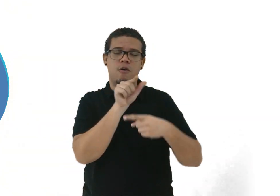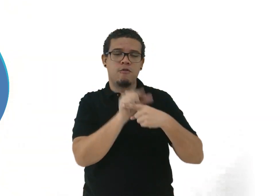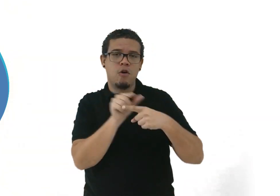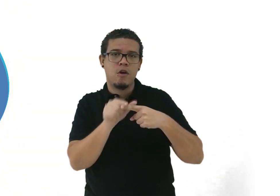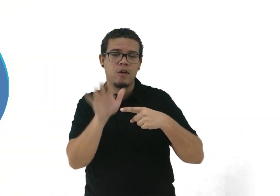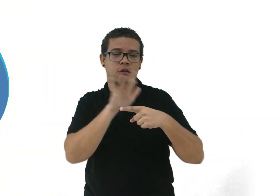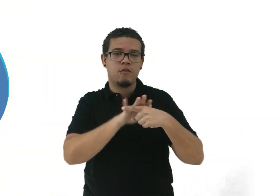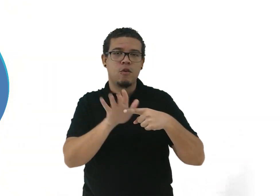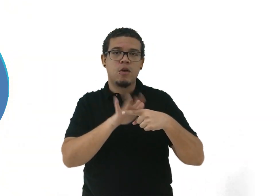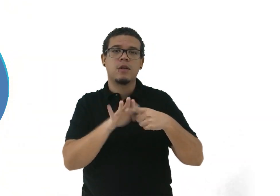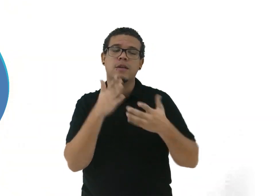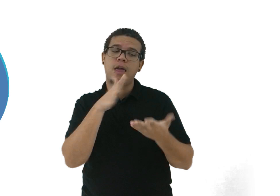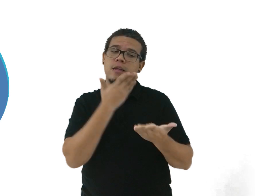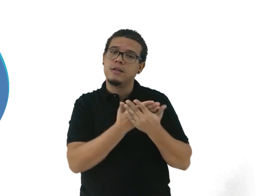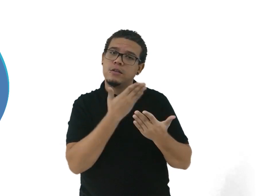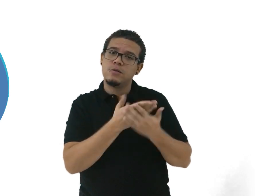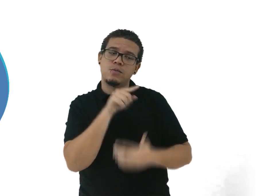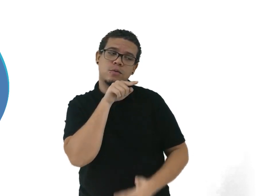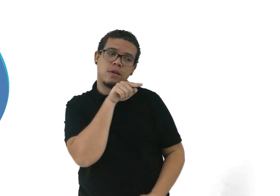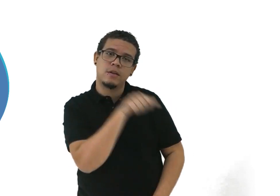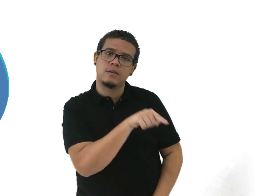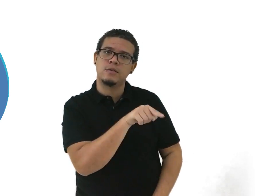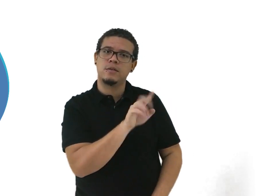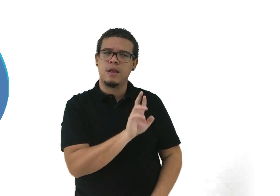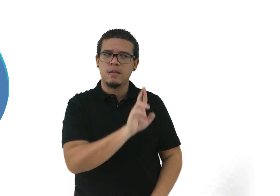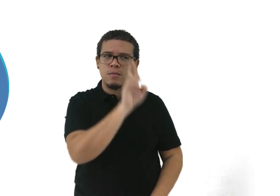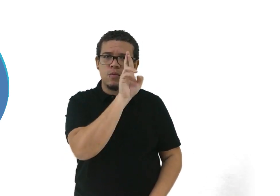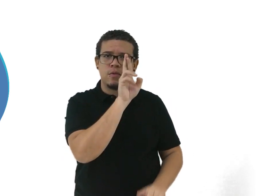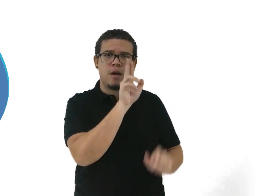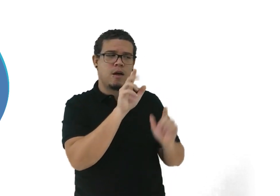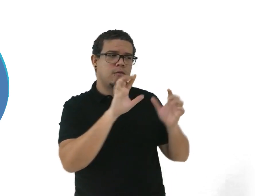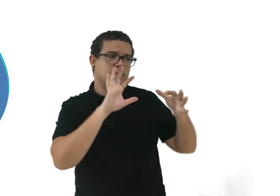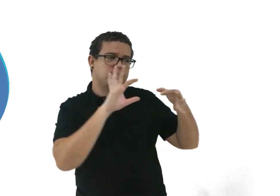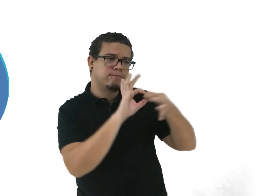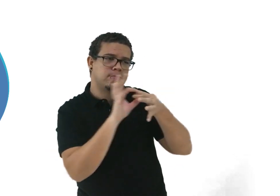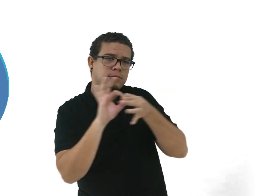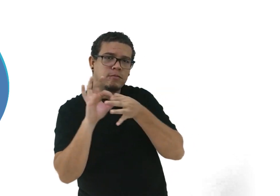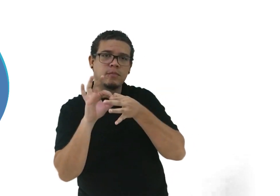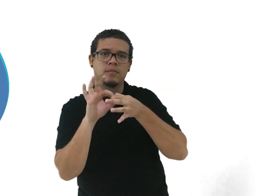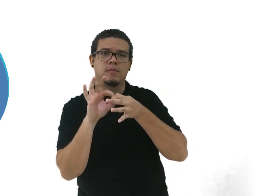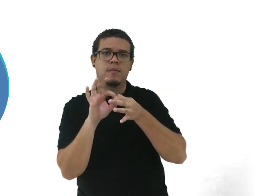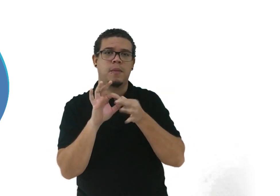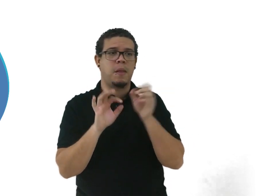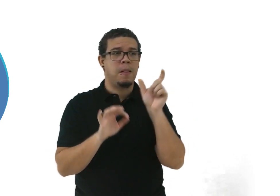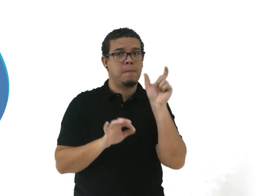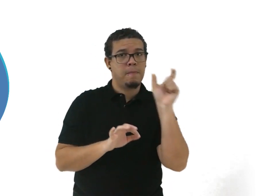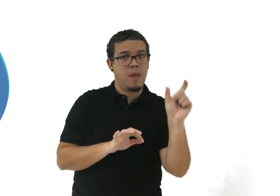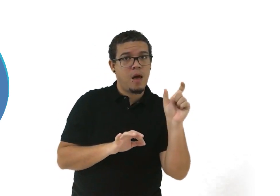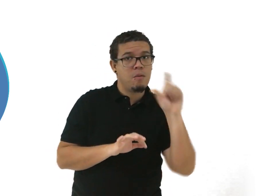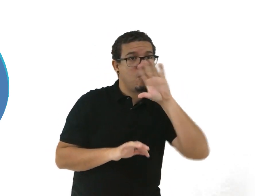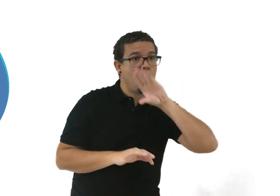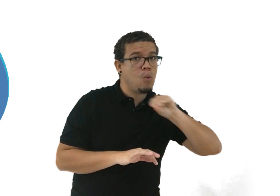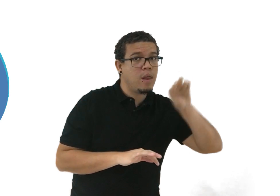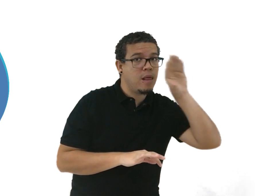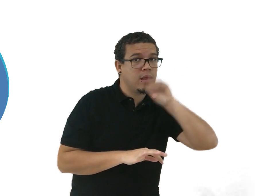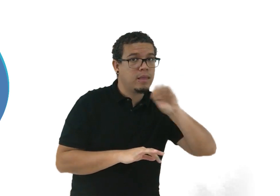pensar. Então, com esse exemplo é o estudo da fonologia e da